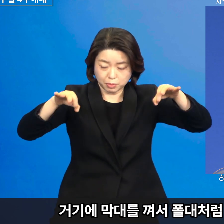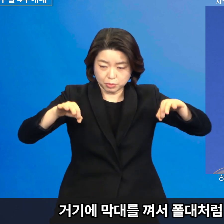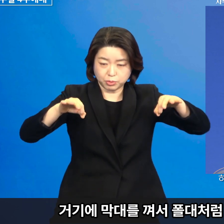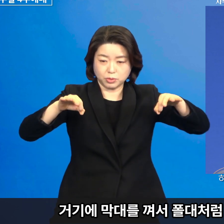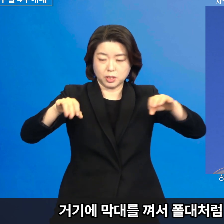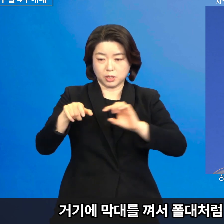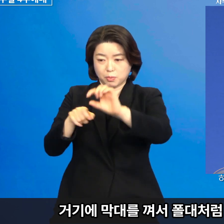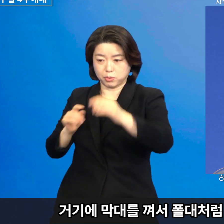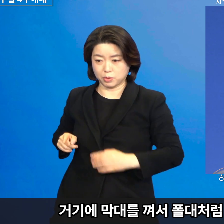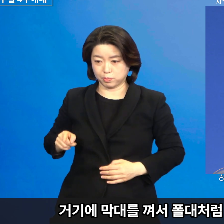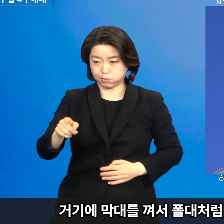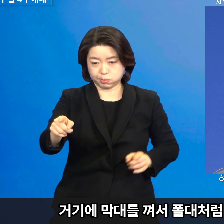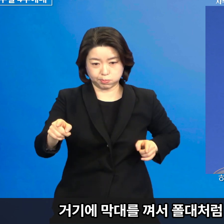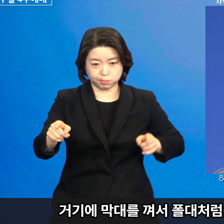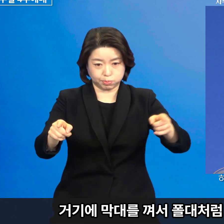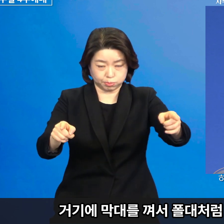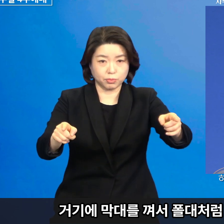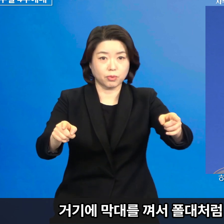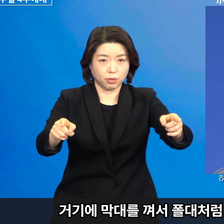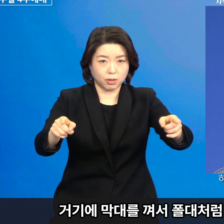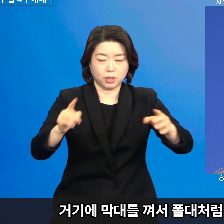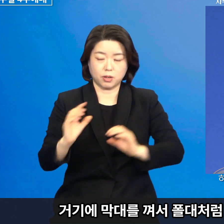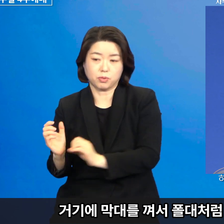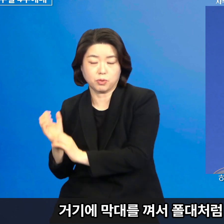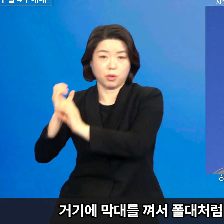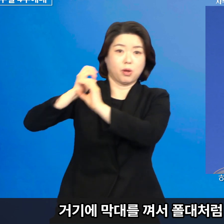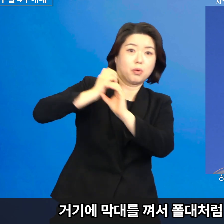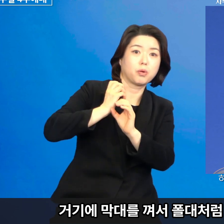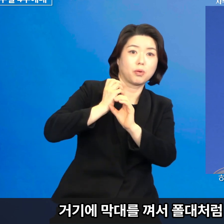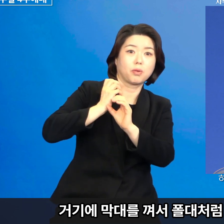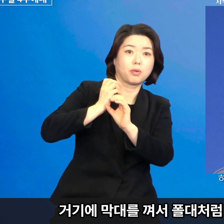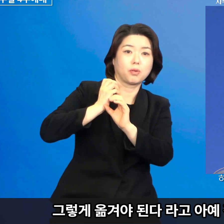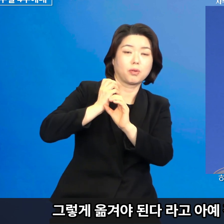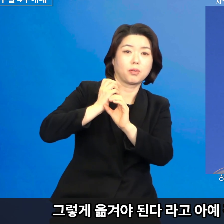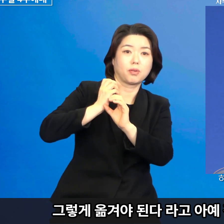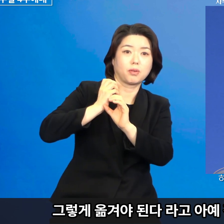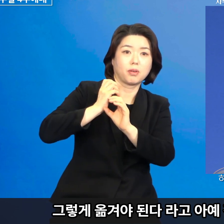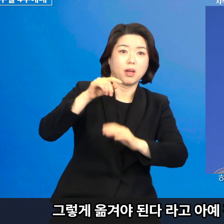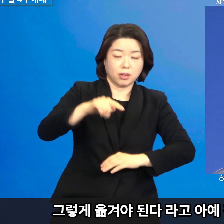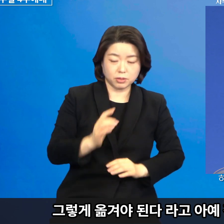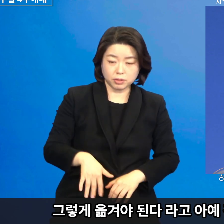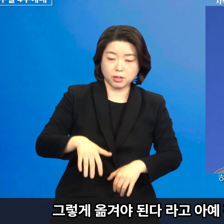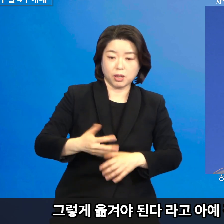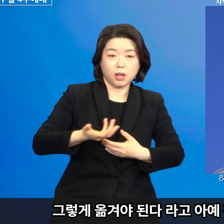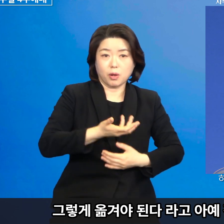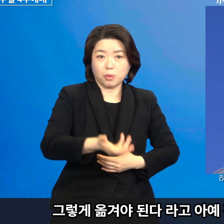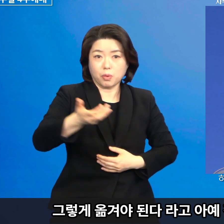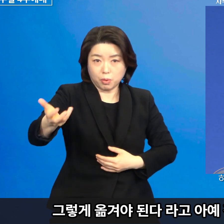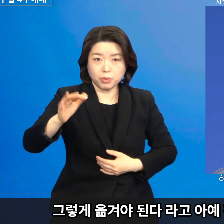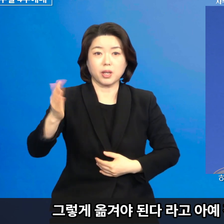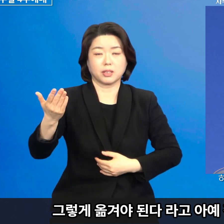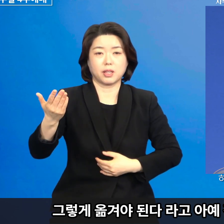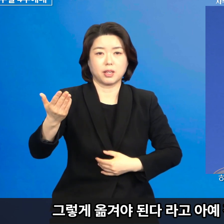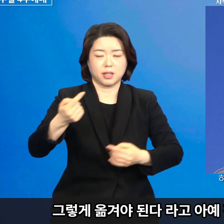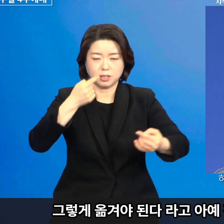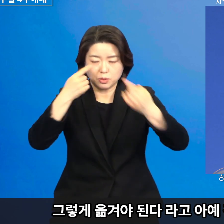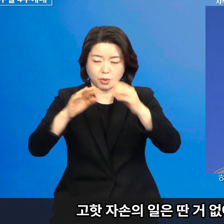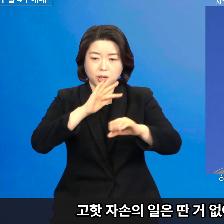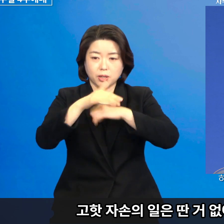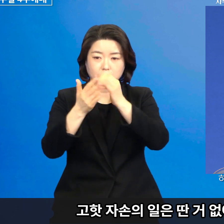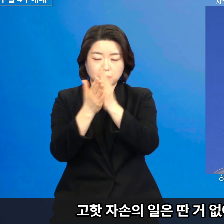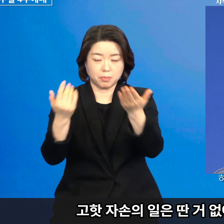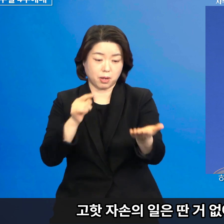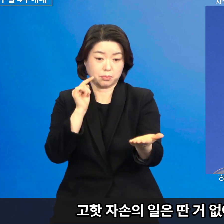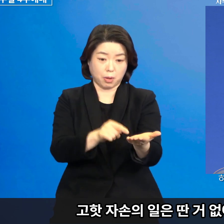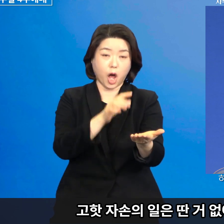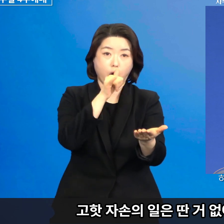껴서 폴대처럼 그거를 어깨에 메어야 된다. 그렇게 옮겨야 된다라고 아예 정확하게 말씀을 해주셨어요.